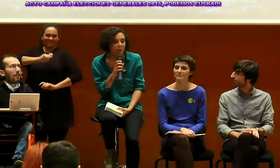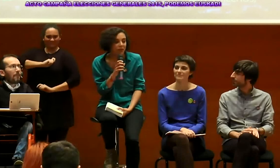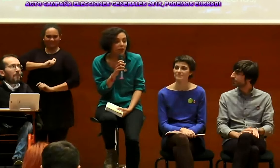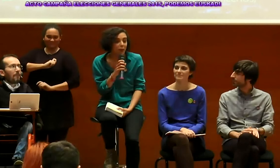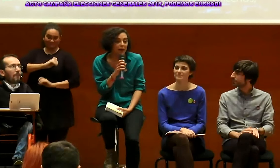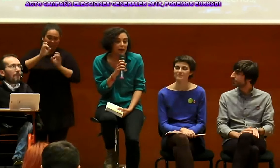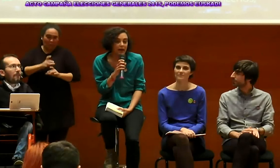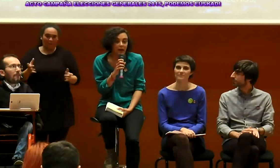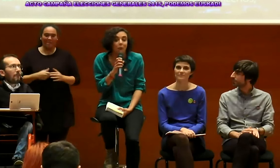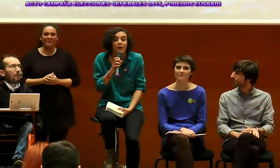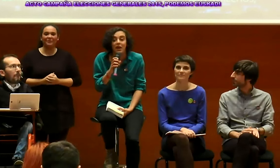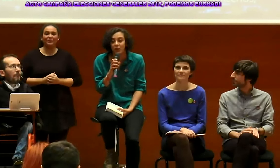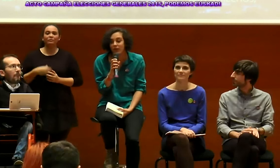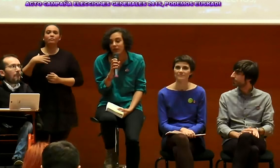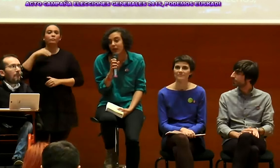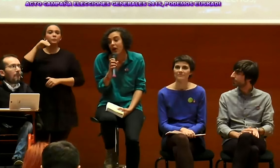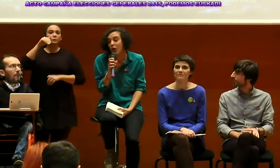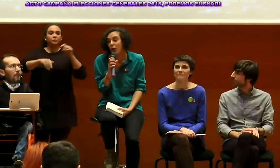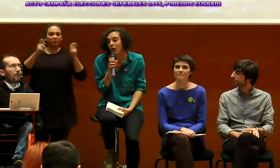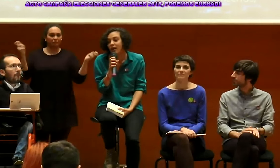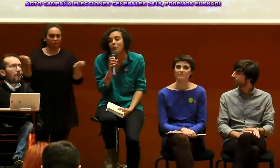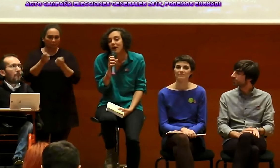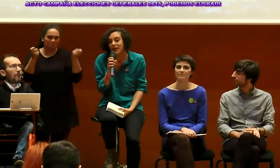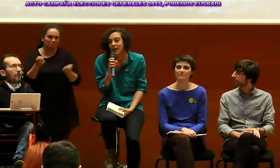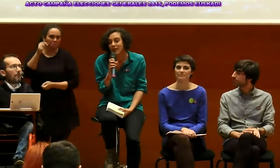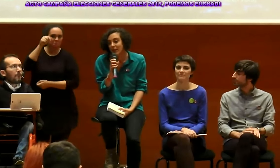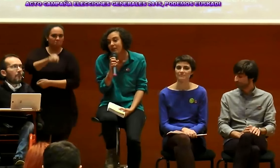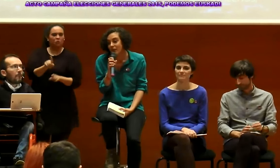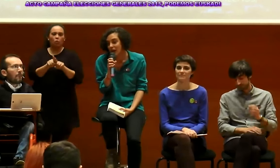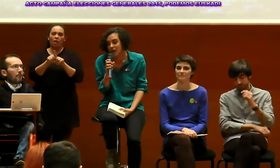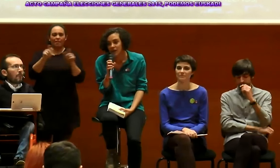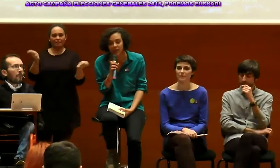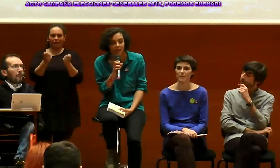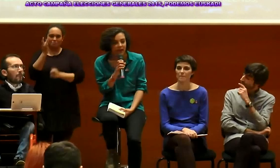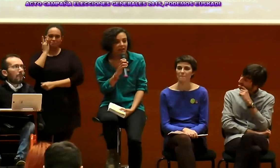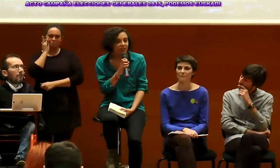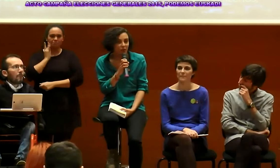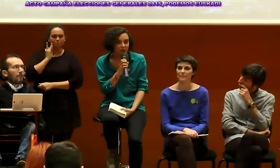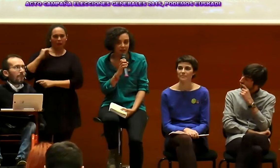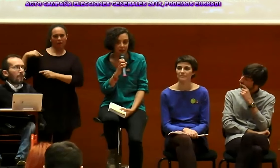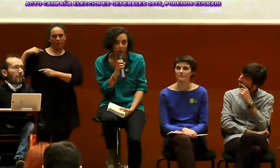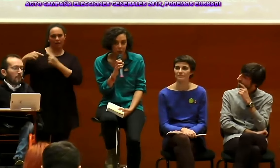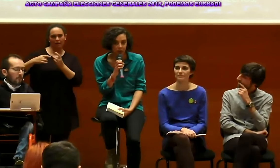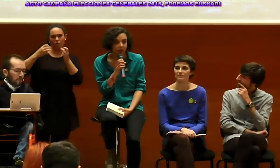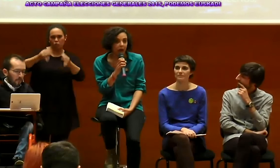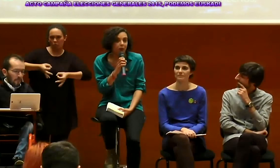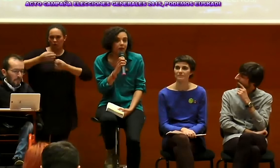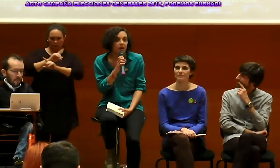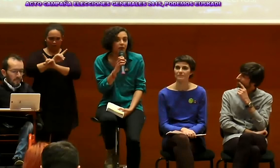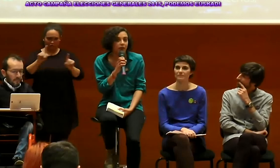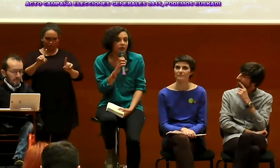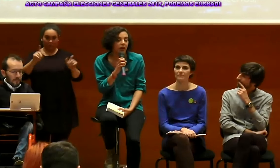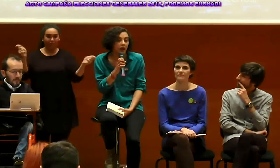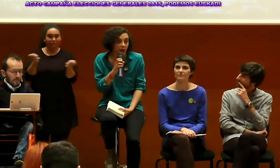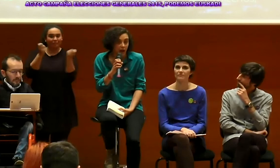bezala. Ba, kanpaina hau ez dalako kanpaina tradizional eta klasiko bat izango. Kanpaina